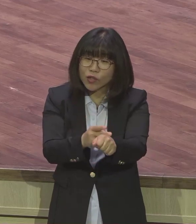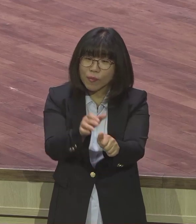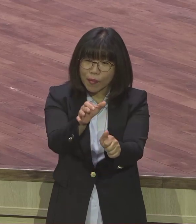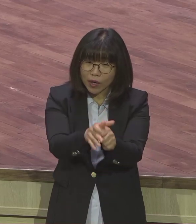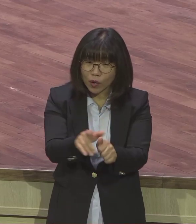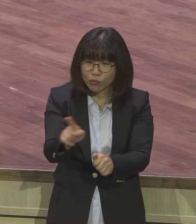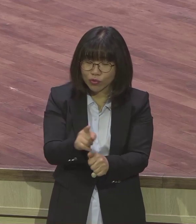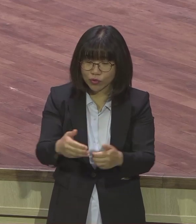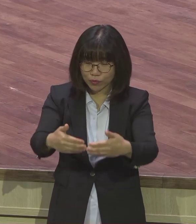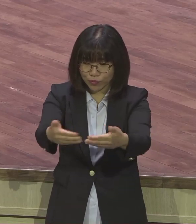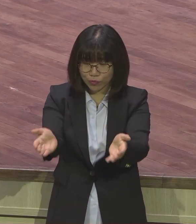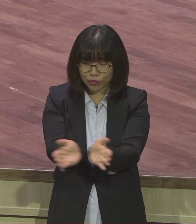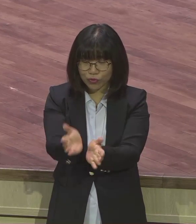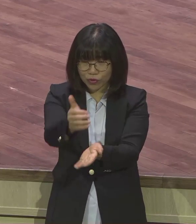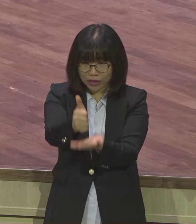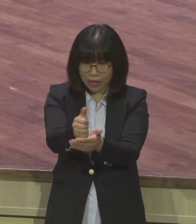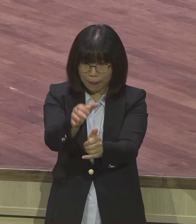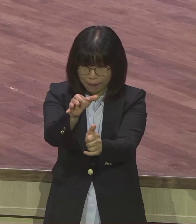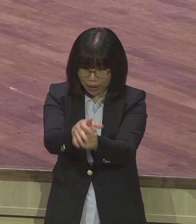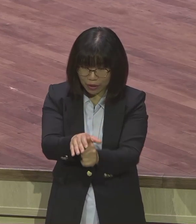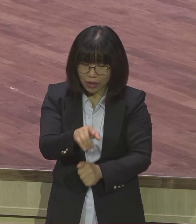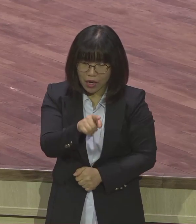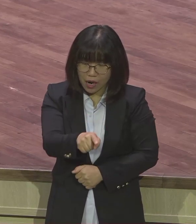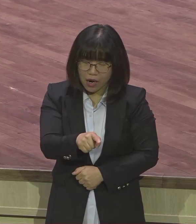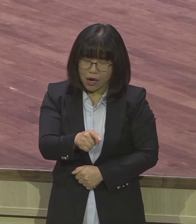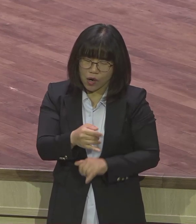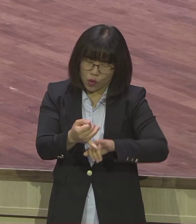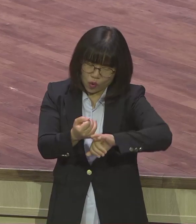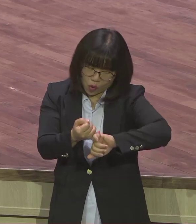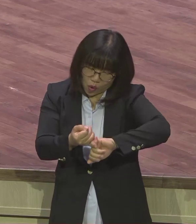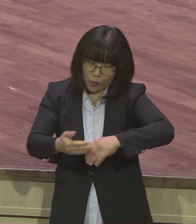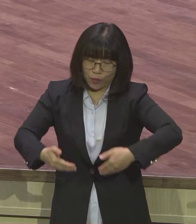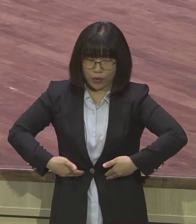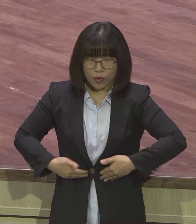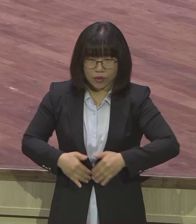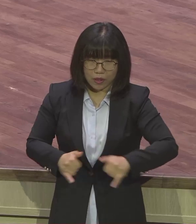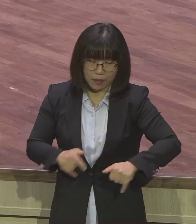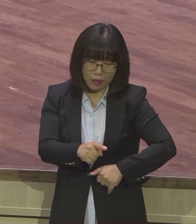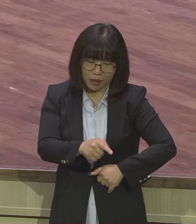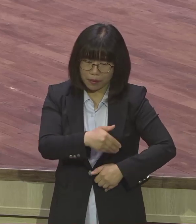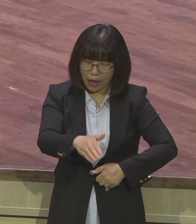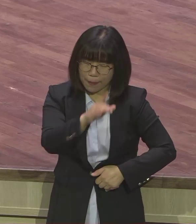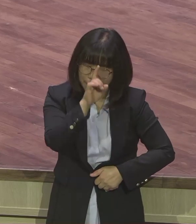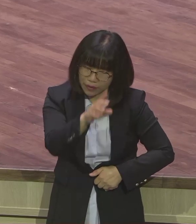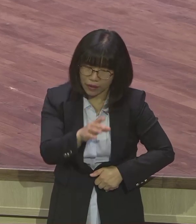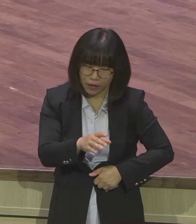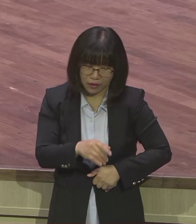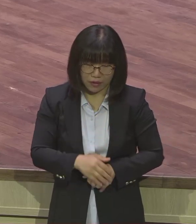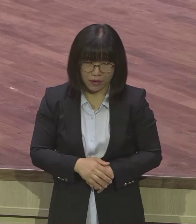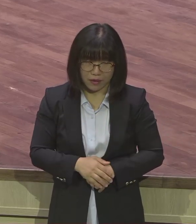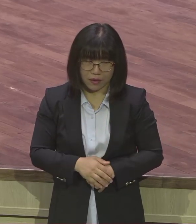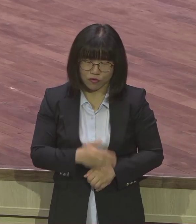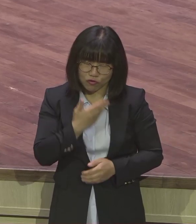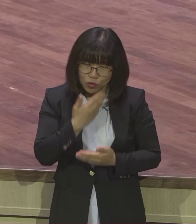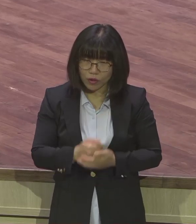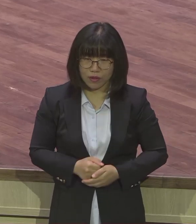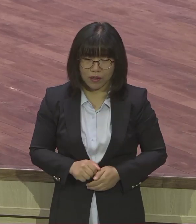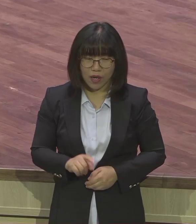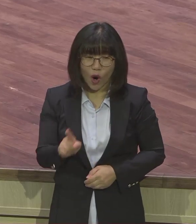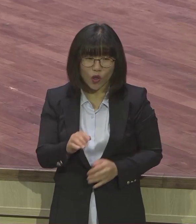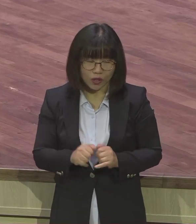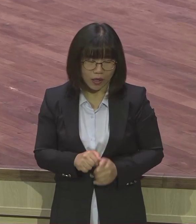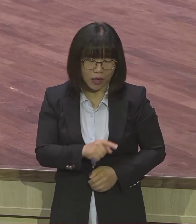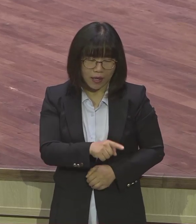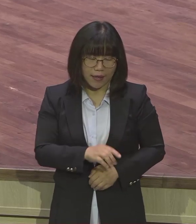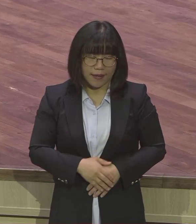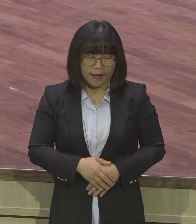기관에서 저 부장님이 있어야 돼. 저 국장님, 저 위원장님이 있어야 돼. 저분이 있어야 돼. 이래 돼. 아이 골치 아파. 아이 저분